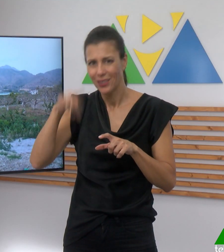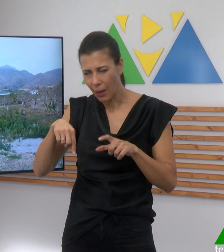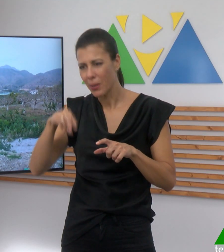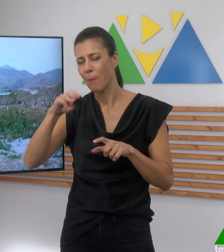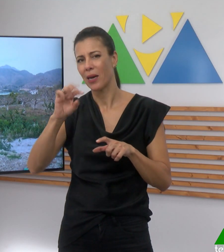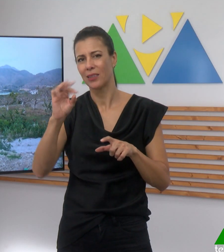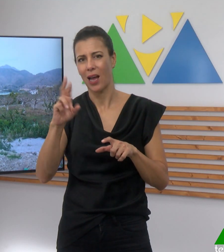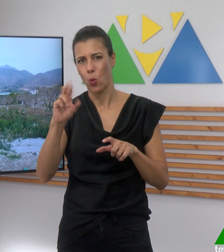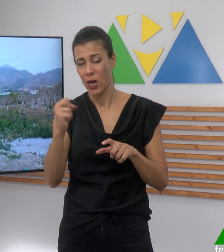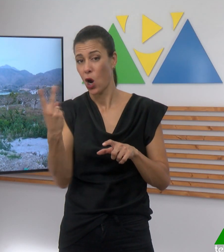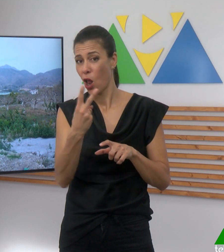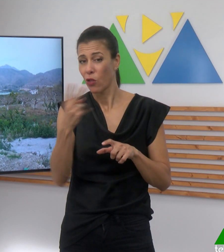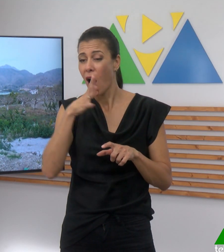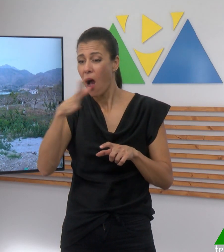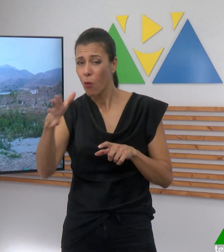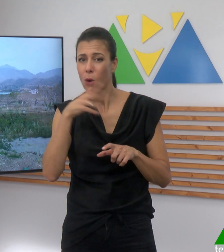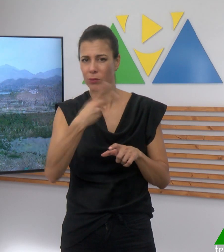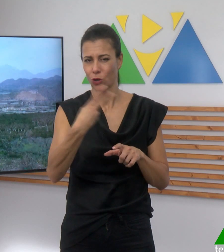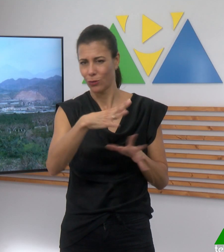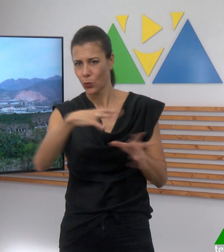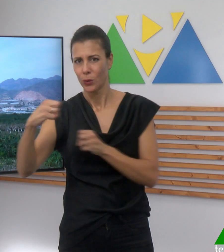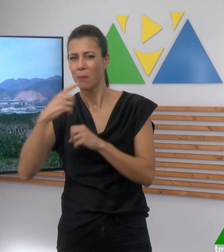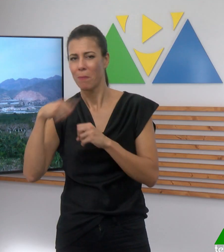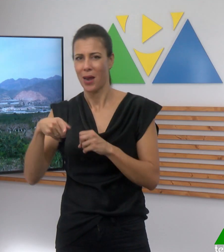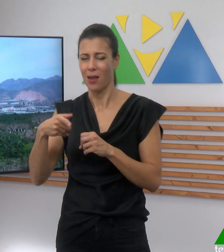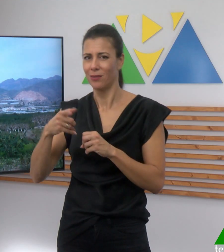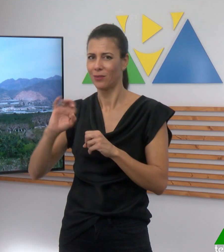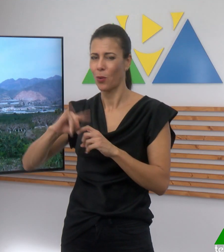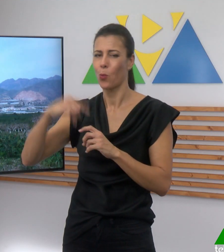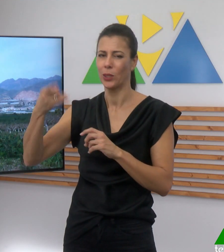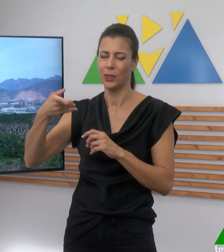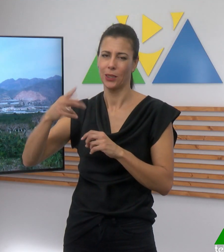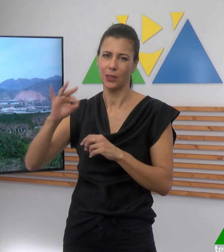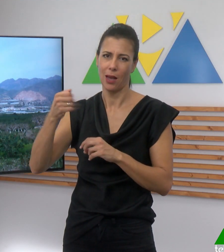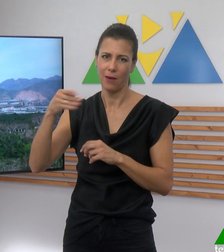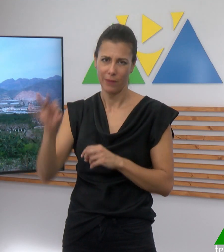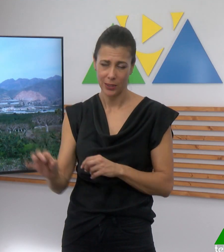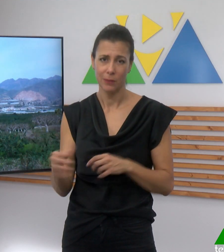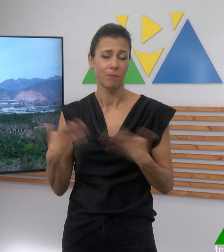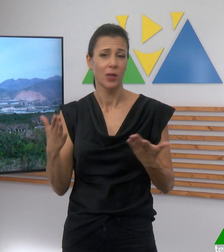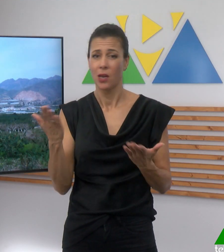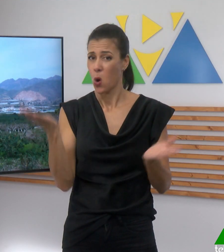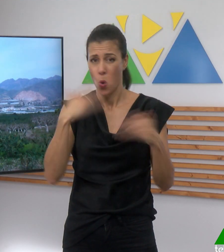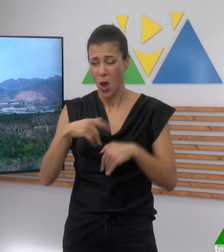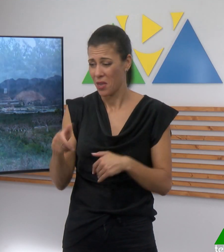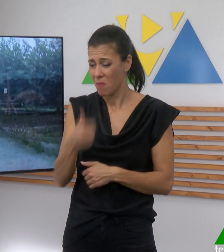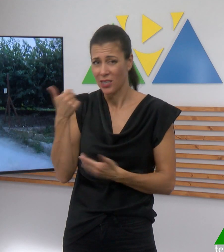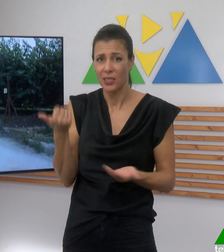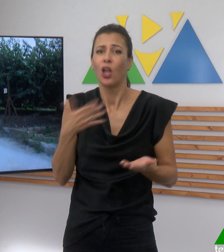las dos acequias se regaba este este pago del puente de tabla Eh no ha quedado nada Dónde está p taura o dónde